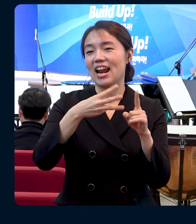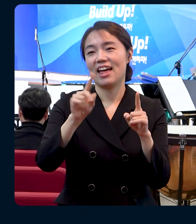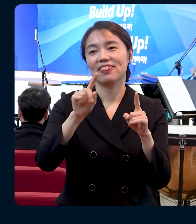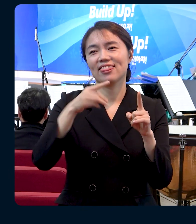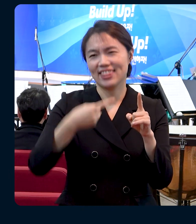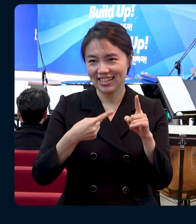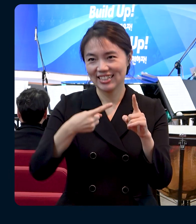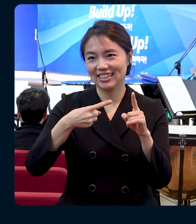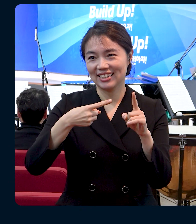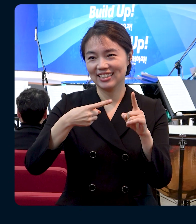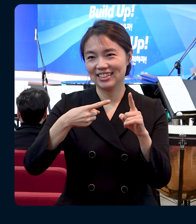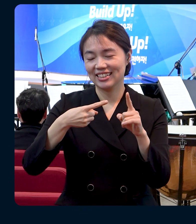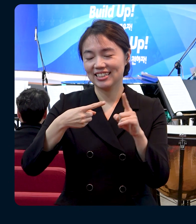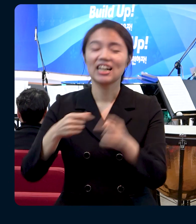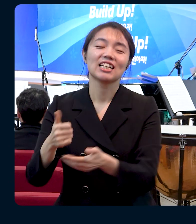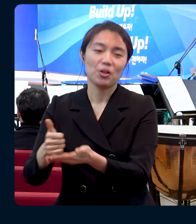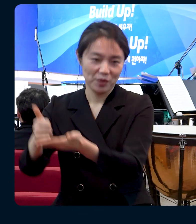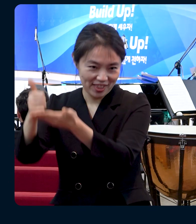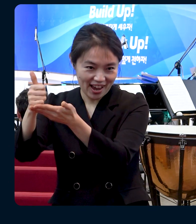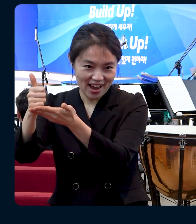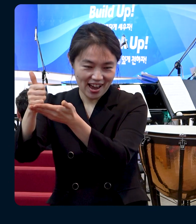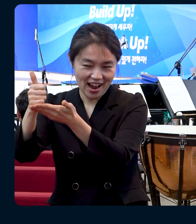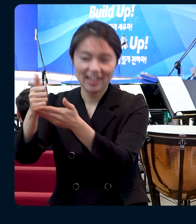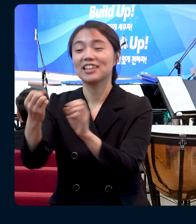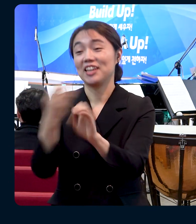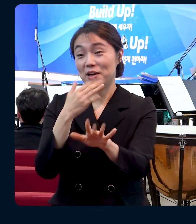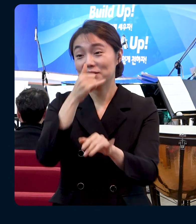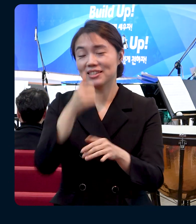들어 있습니다. 이 샤라트란 이